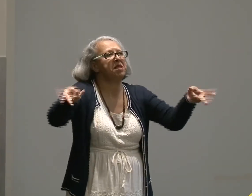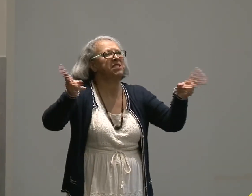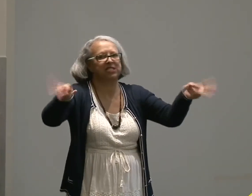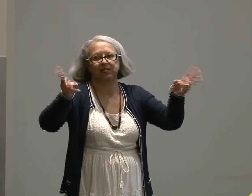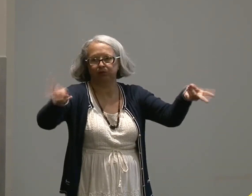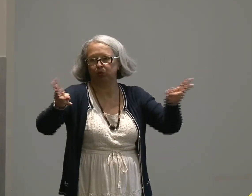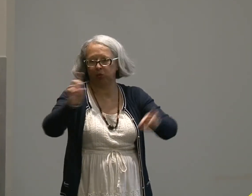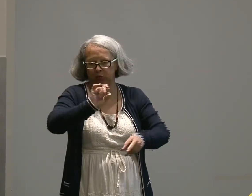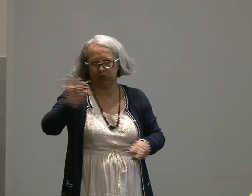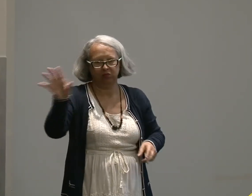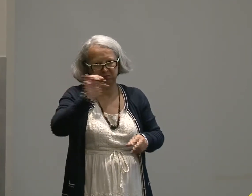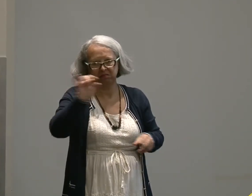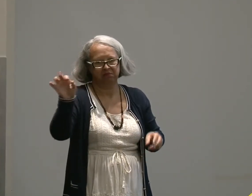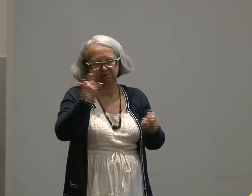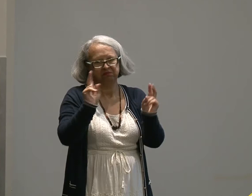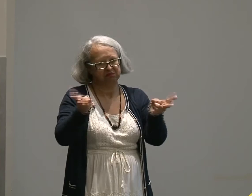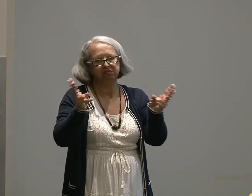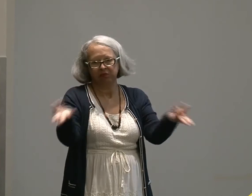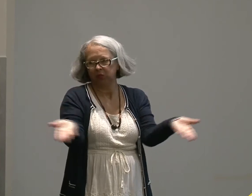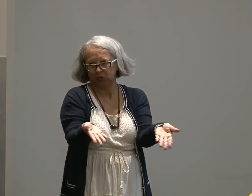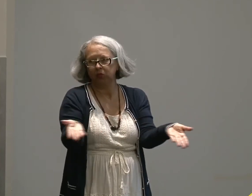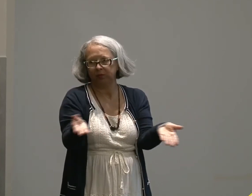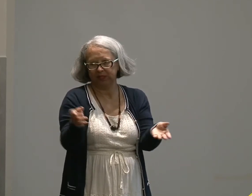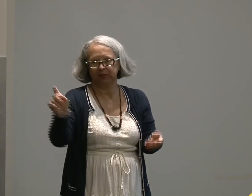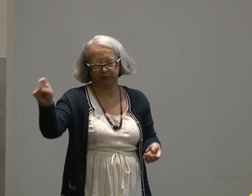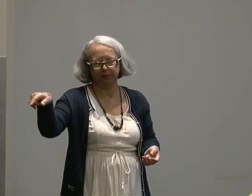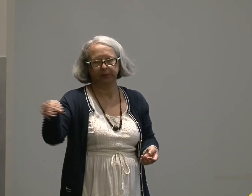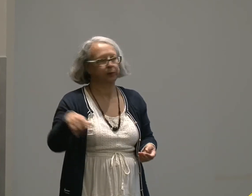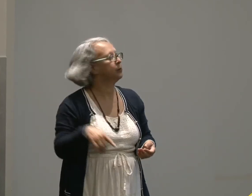manual. Hoje o alfabeto manual é idêntico.